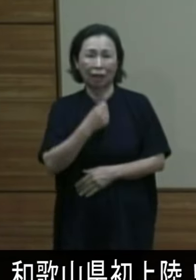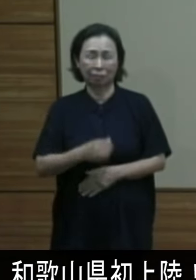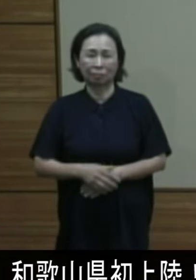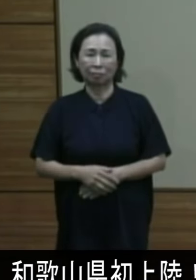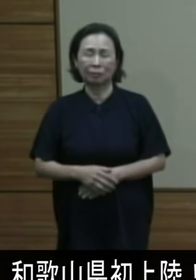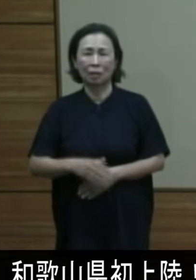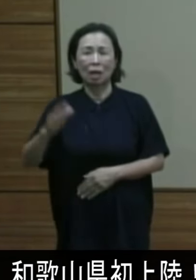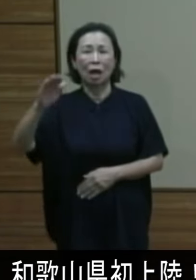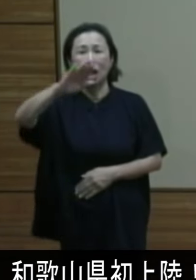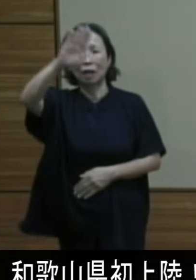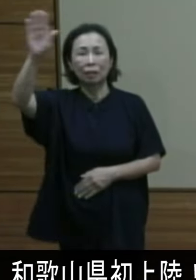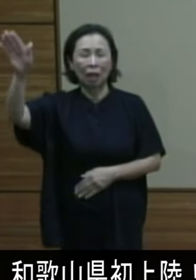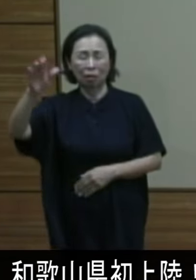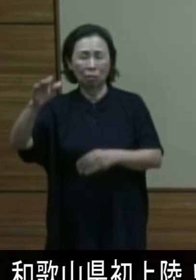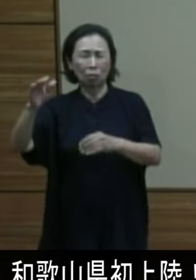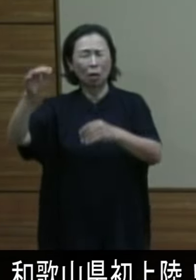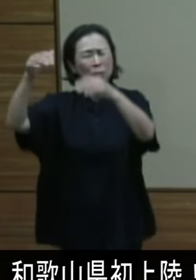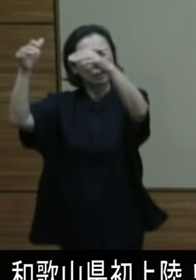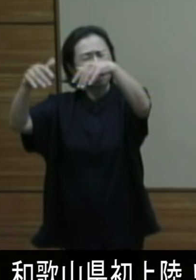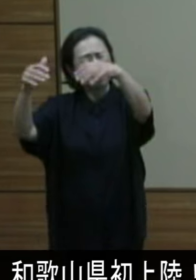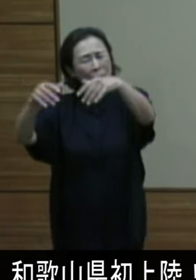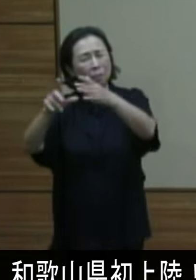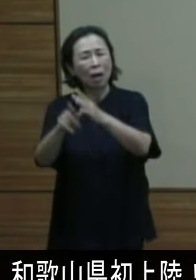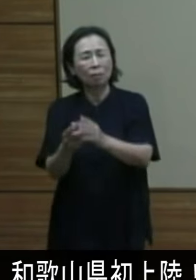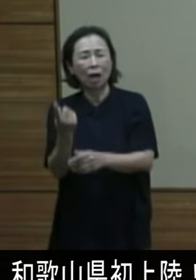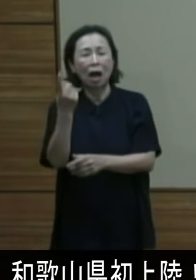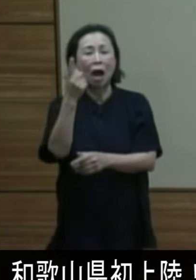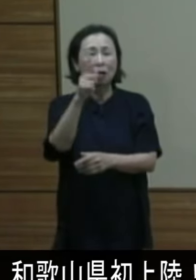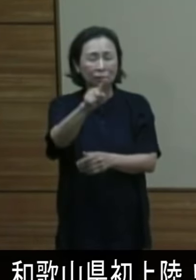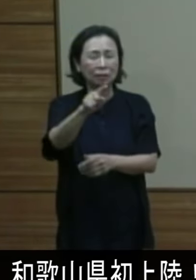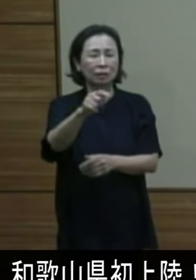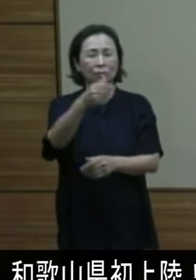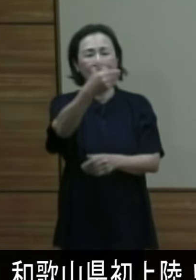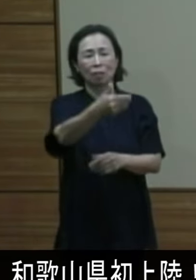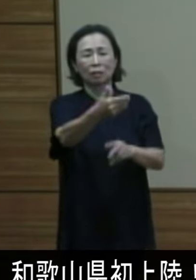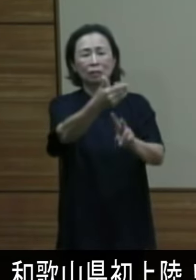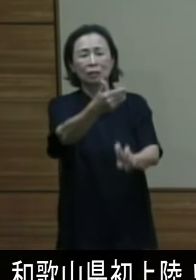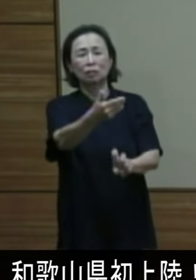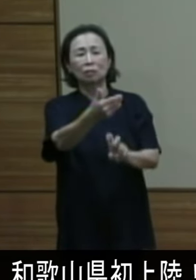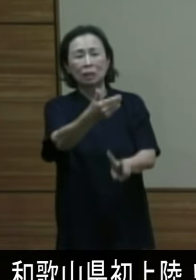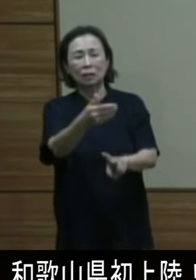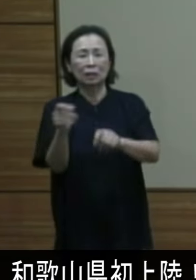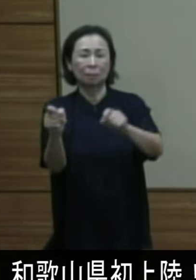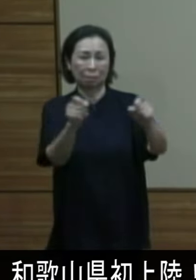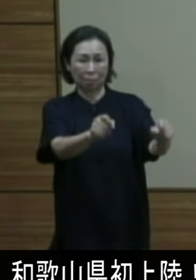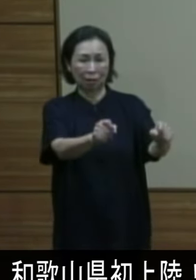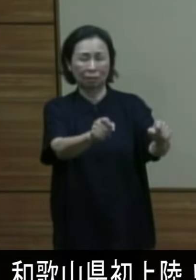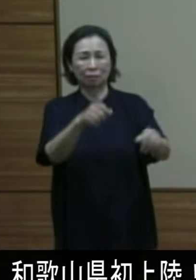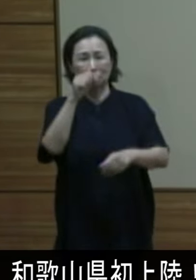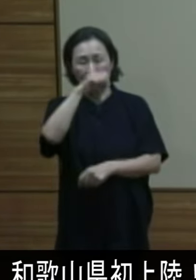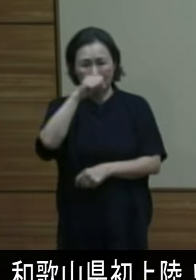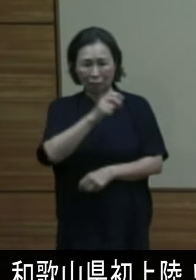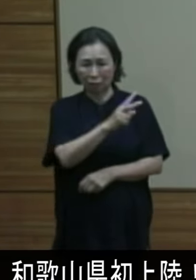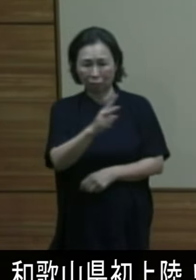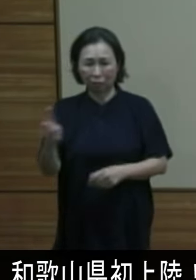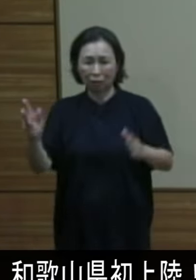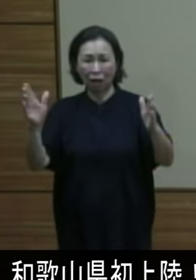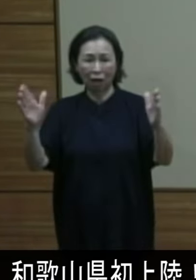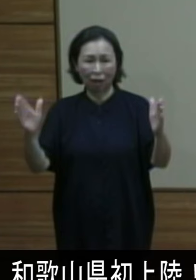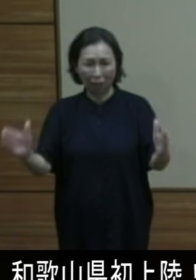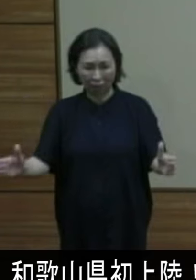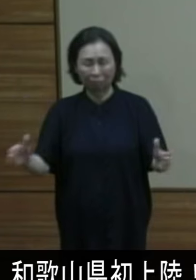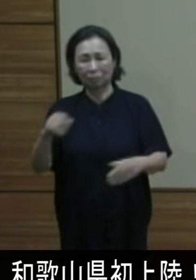天候不順等の場合は翌日曜日22日に延期するということで、2日間の予定を取っておりますので